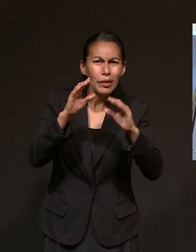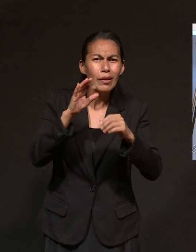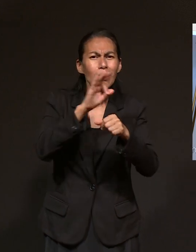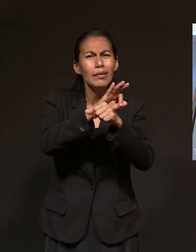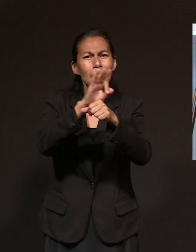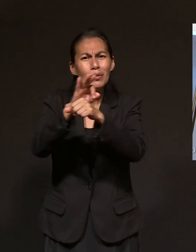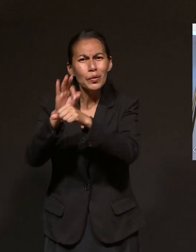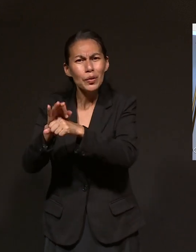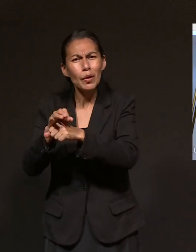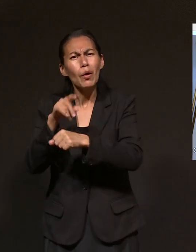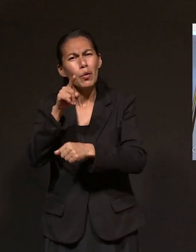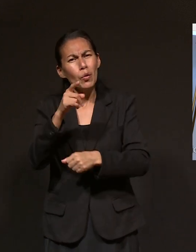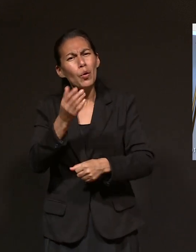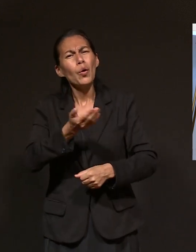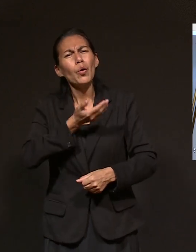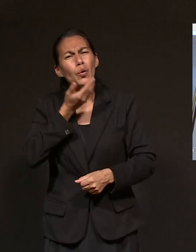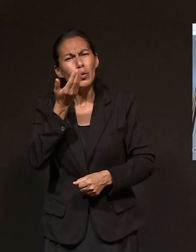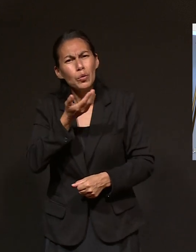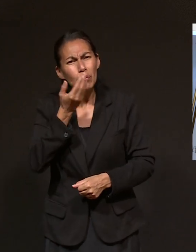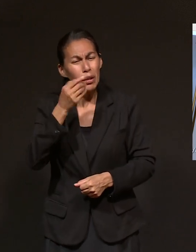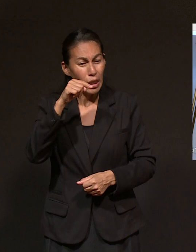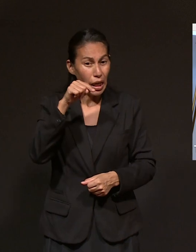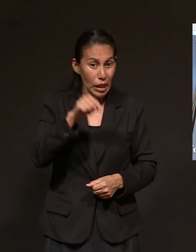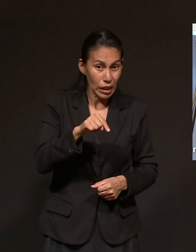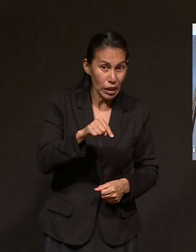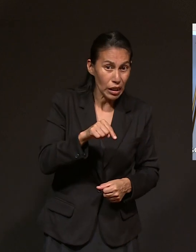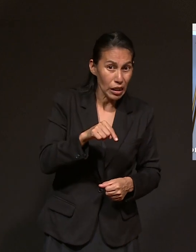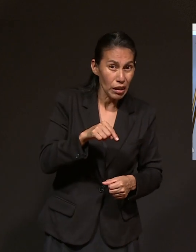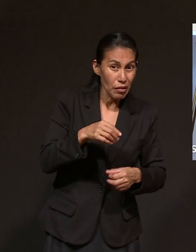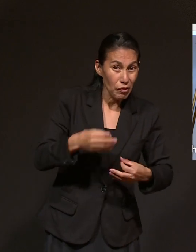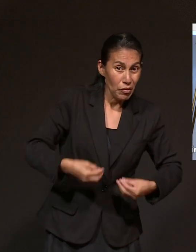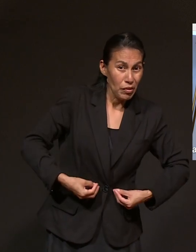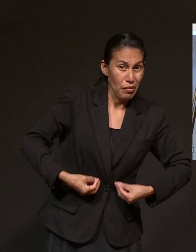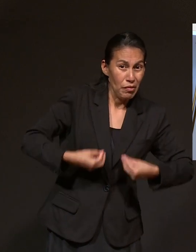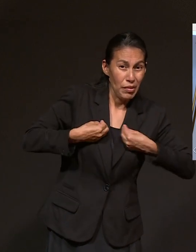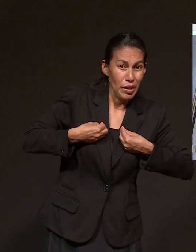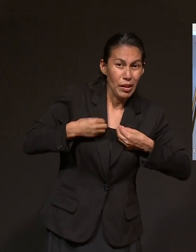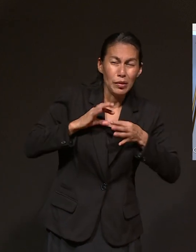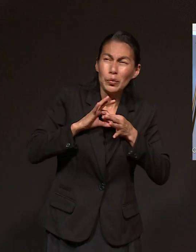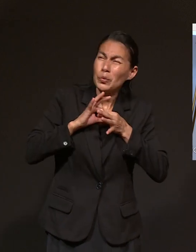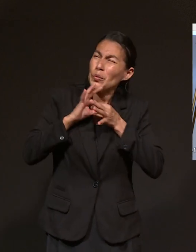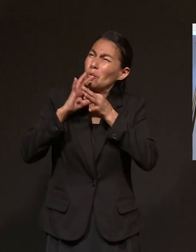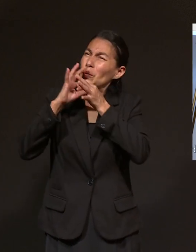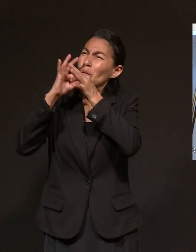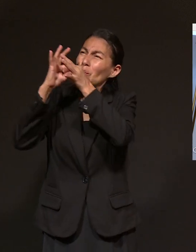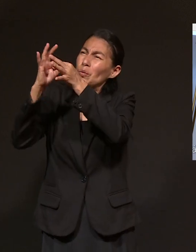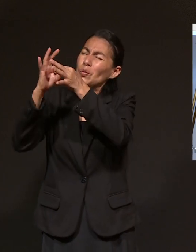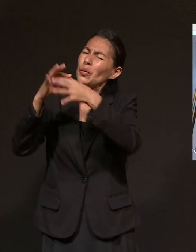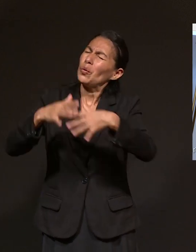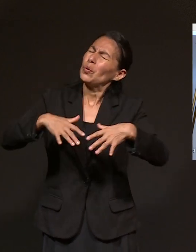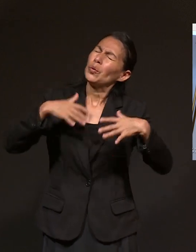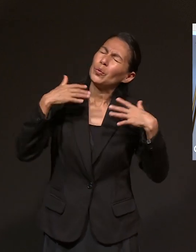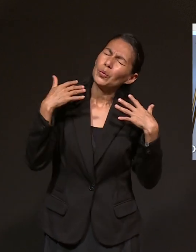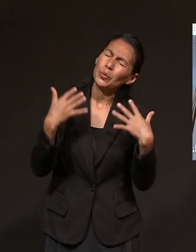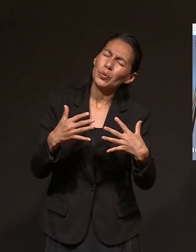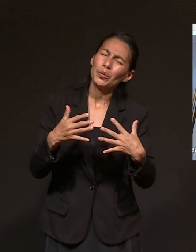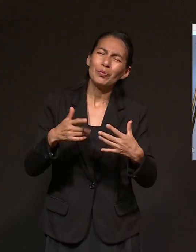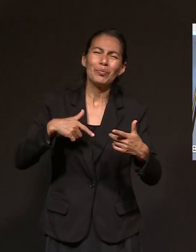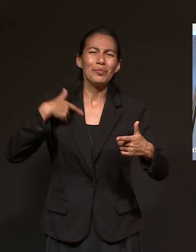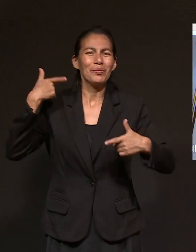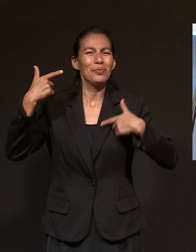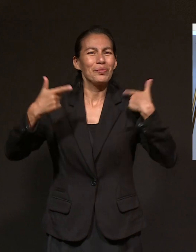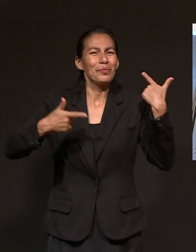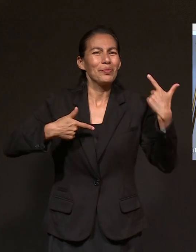cuidado De ti Acostúmbrate A vivir En esta tierra En íntima Y gozosa